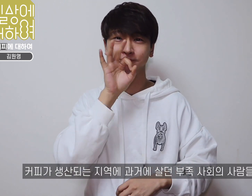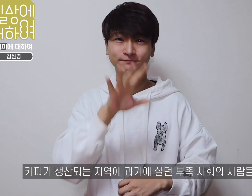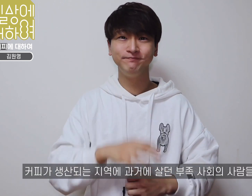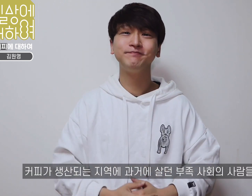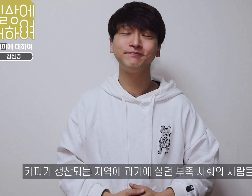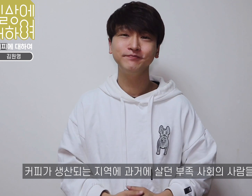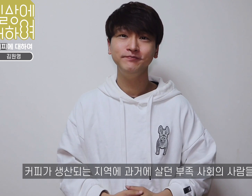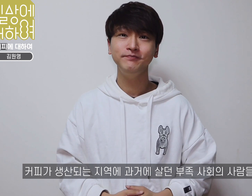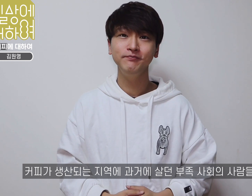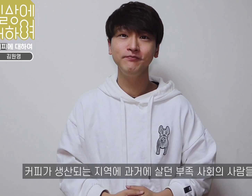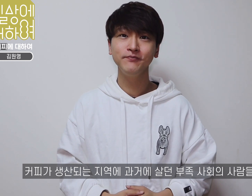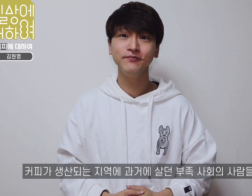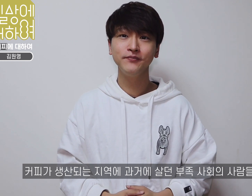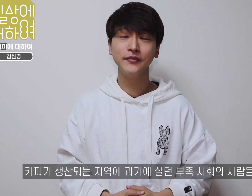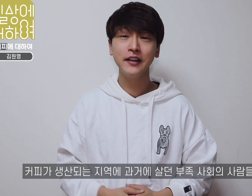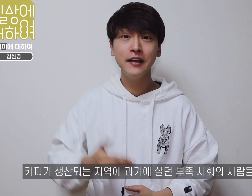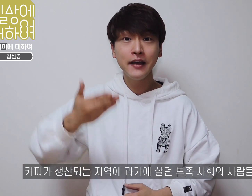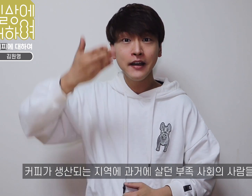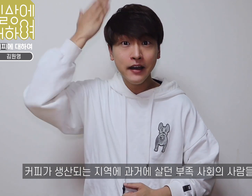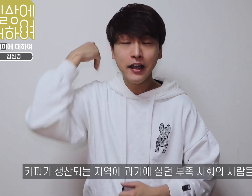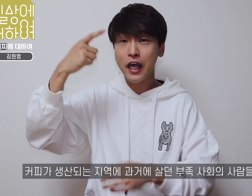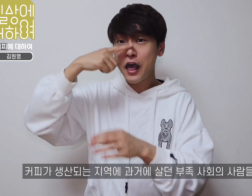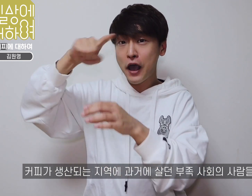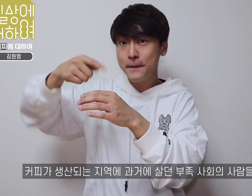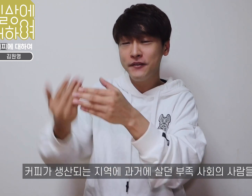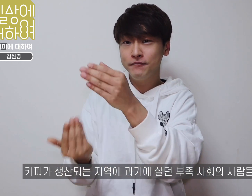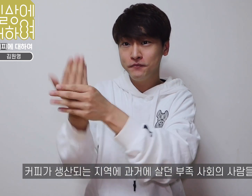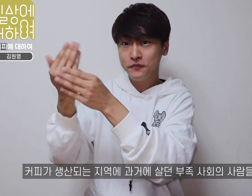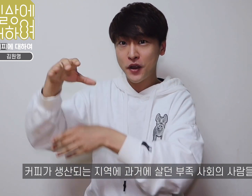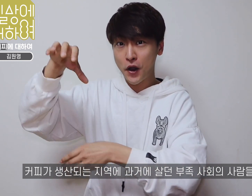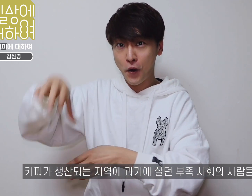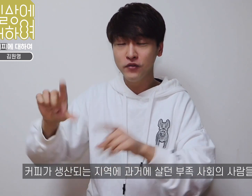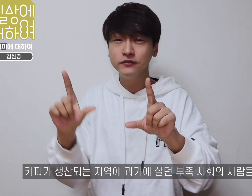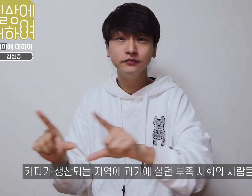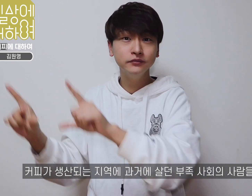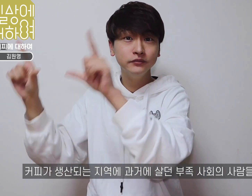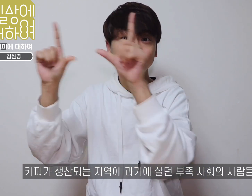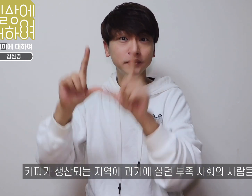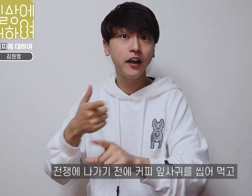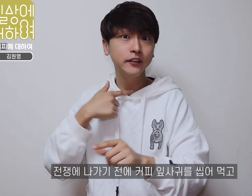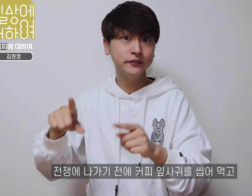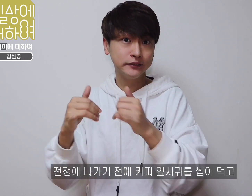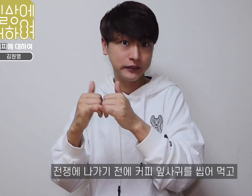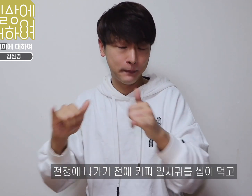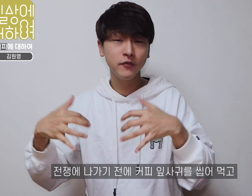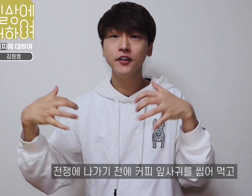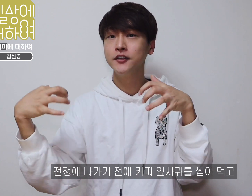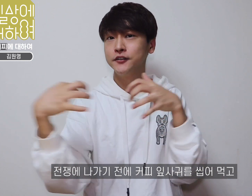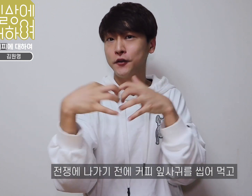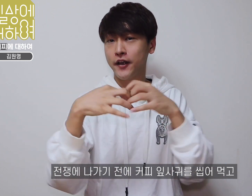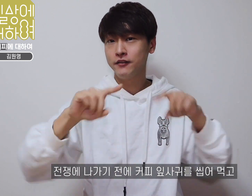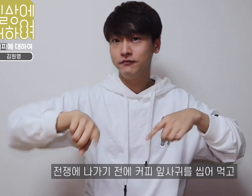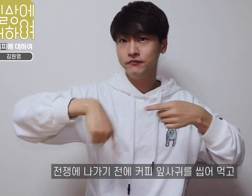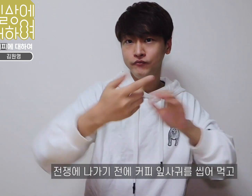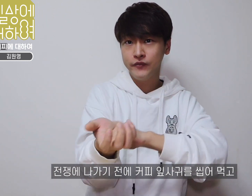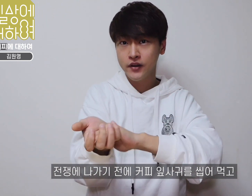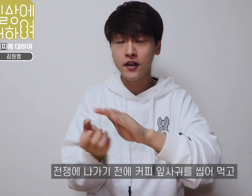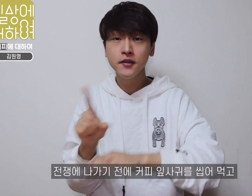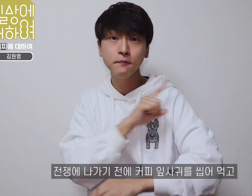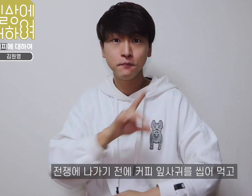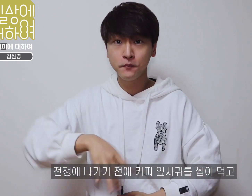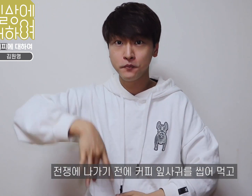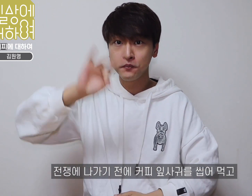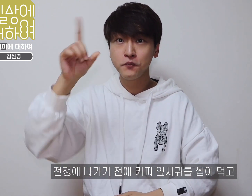커피가 생산되는 지역에 과거에 살던 부족사회 사람들은 전쟁에 나가기 전에